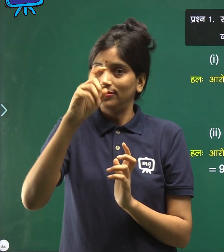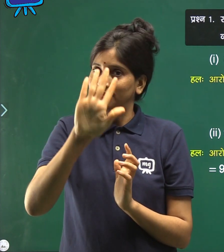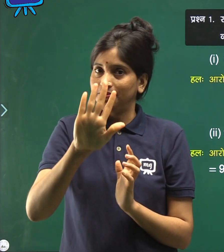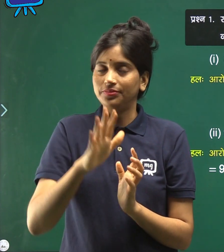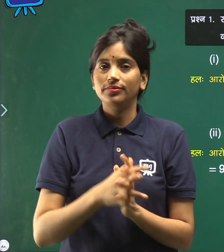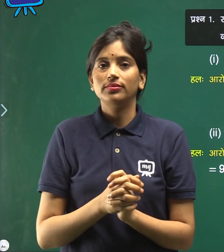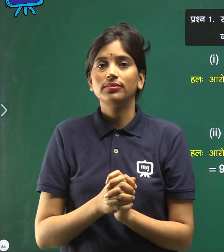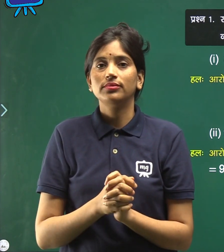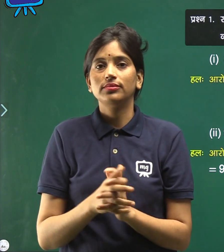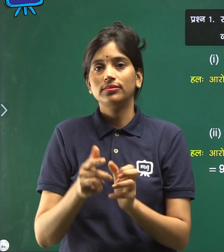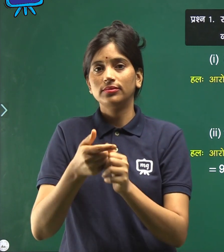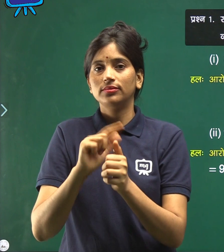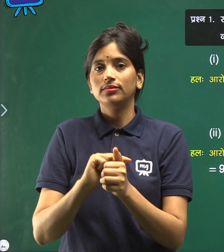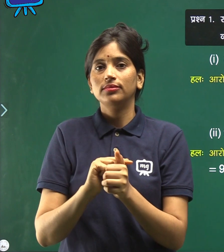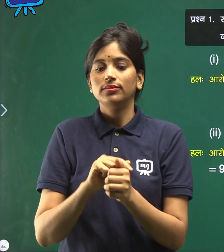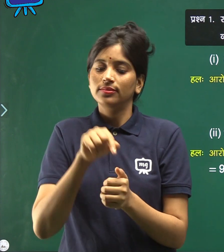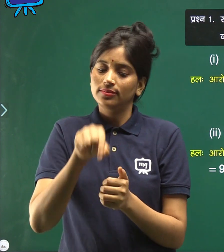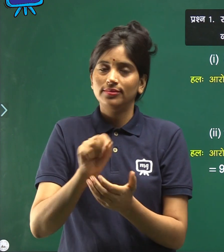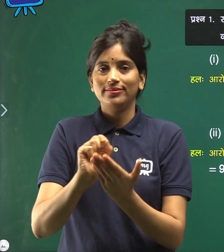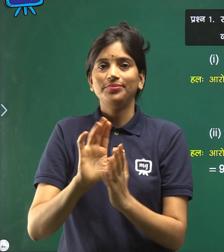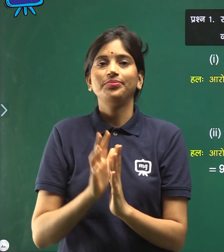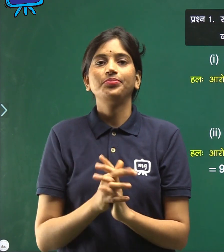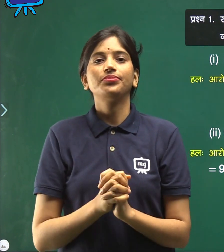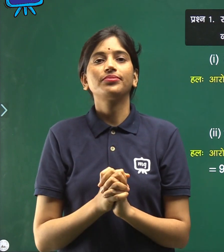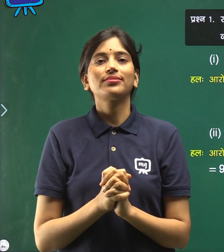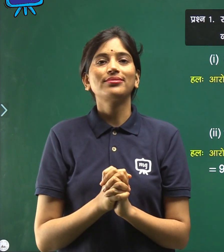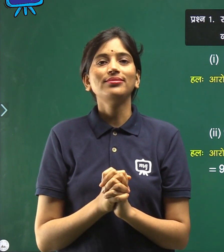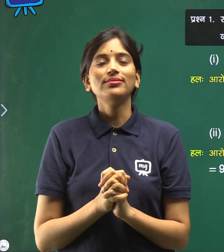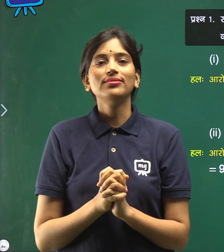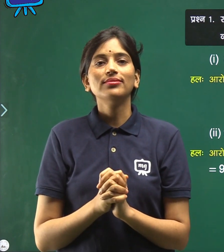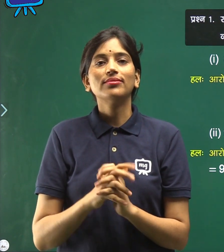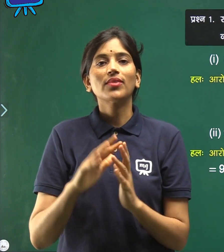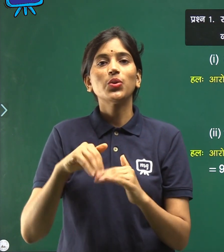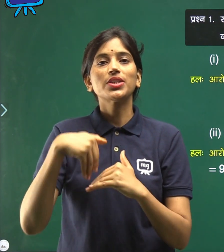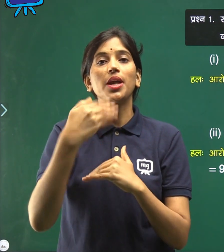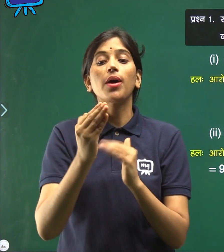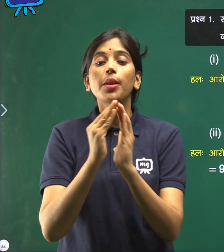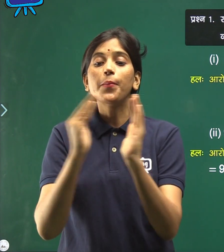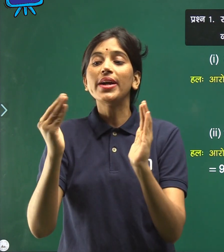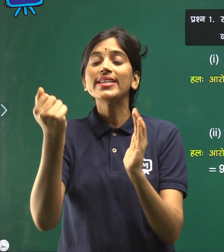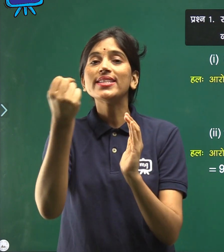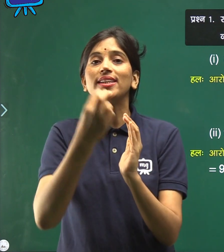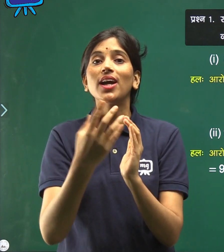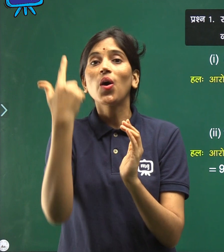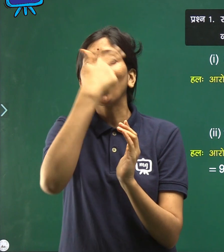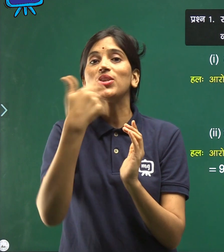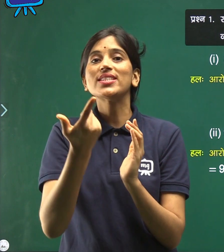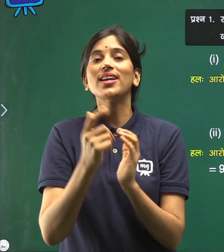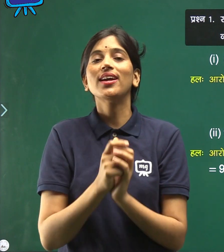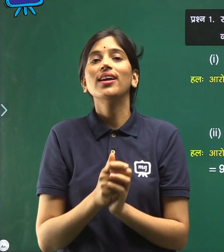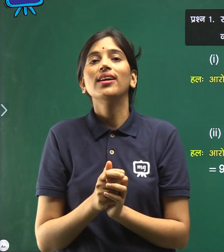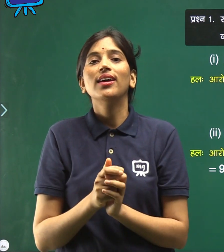571 को यहाँ लिखेंगे 571। उसके बाद इससे बड़ी संख्या कौन सी है?